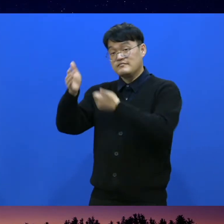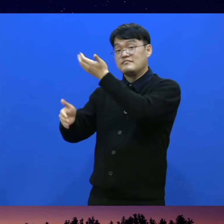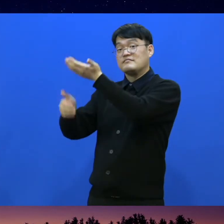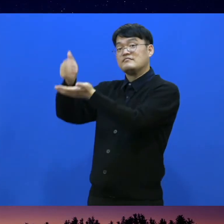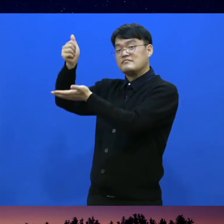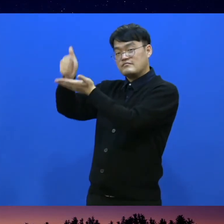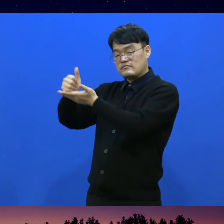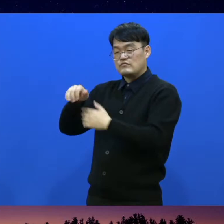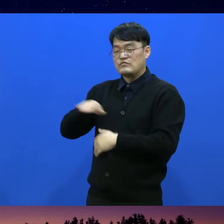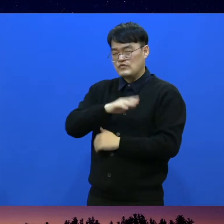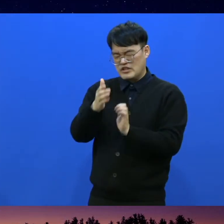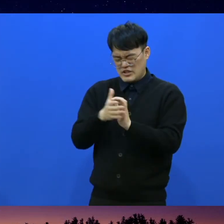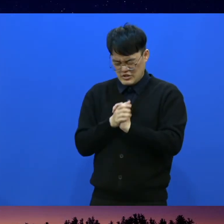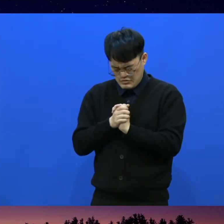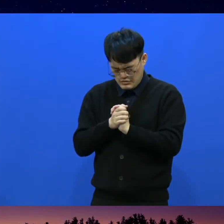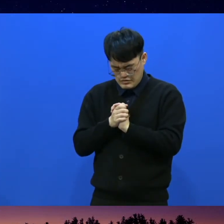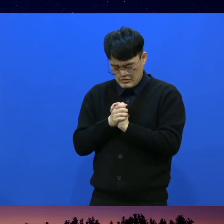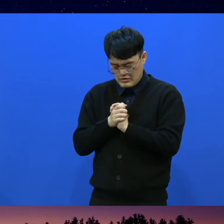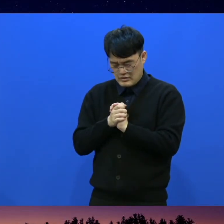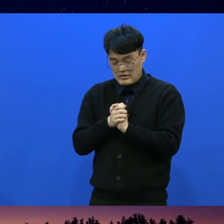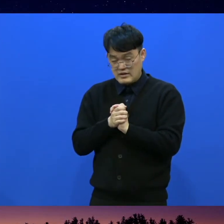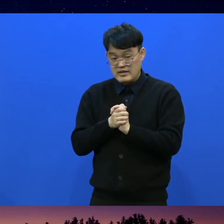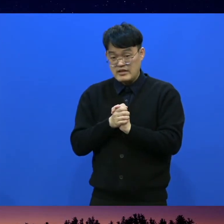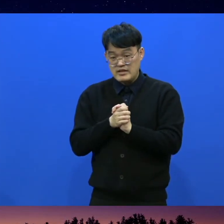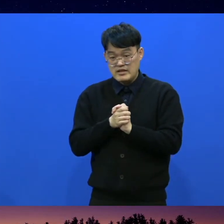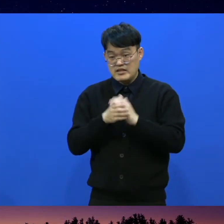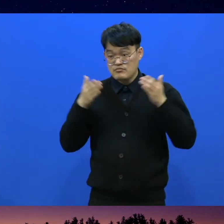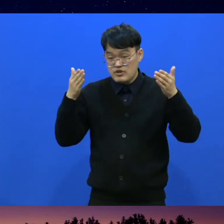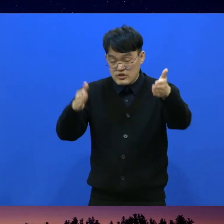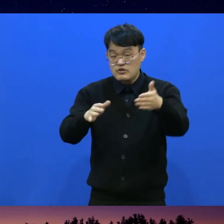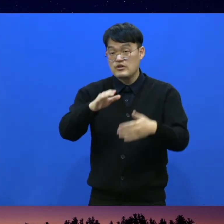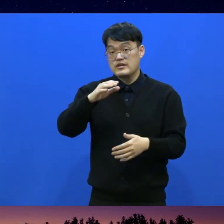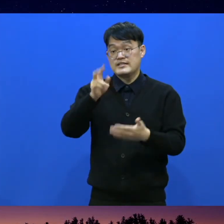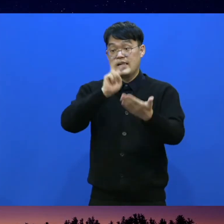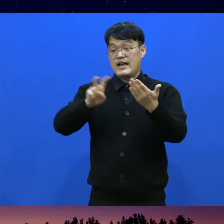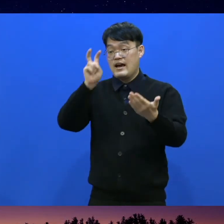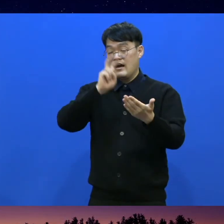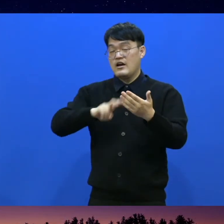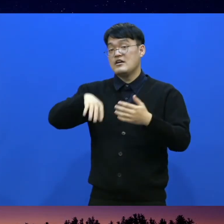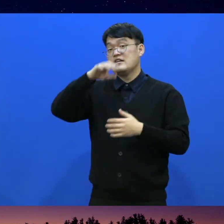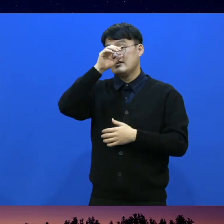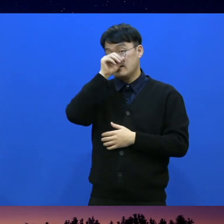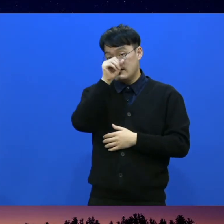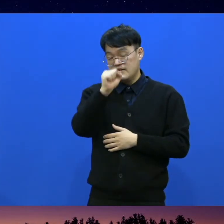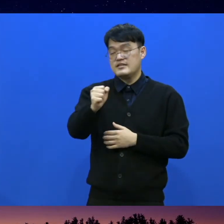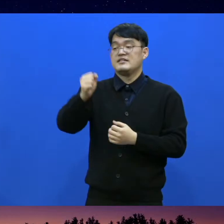들어주시는 좋으신 하나님 한번 불러봅시다. 좋으신